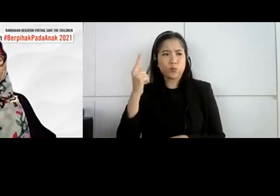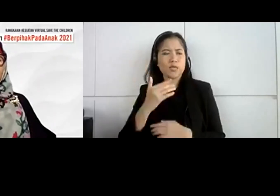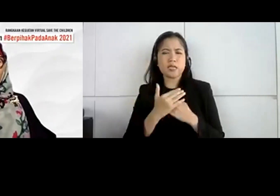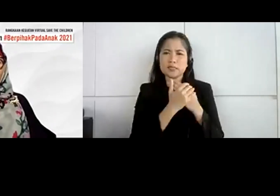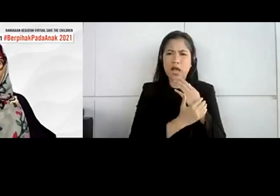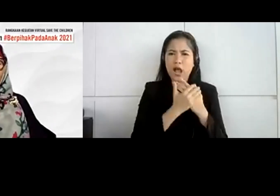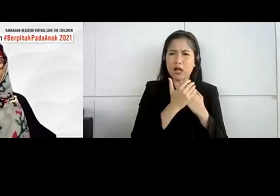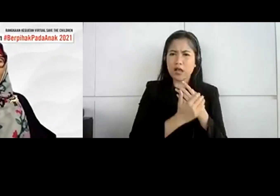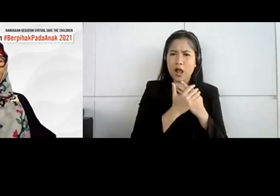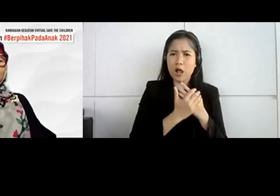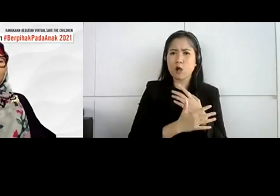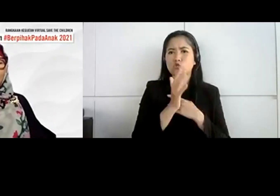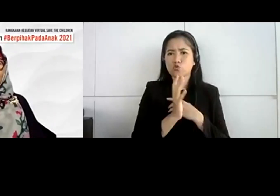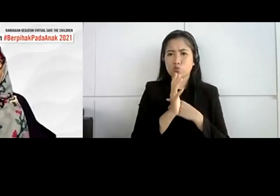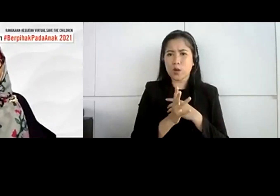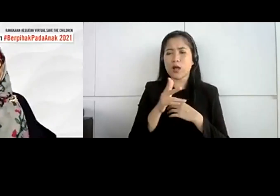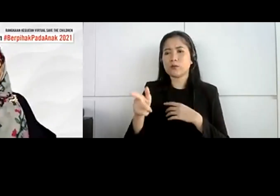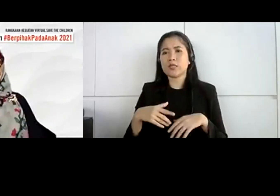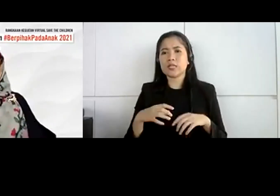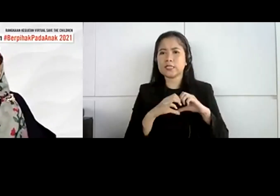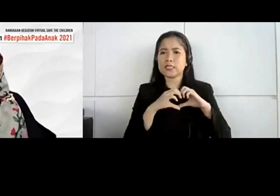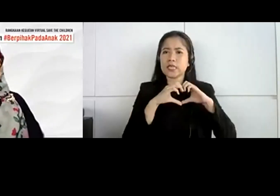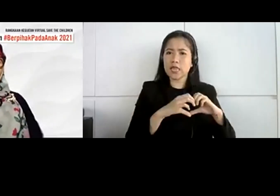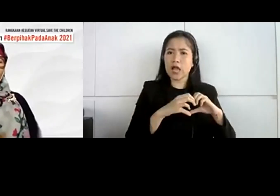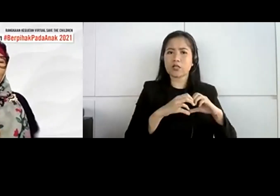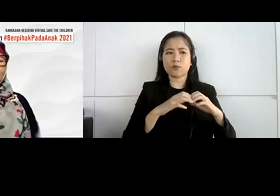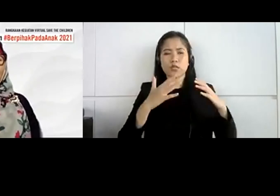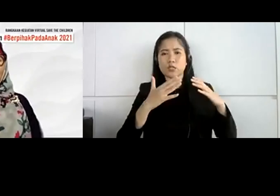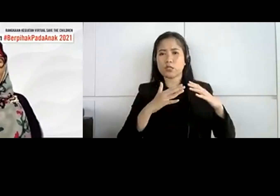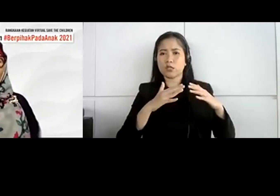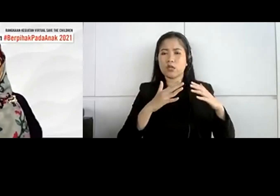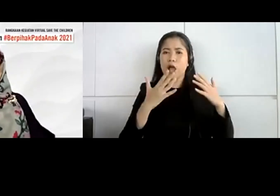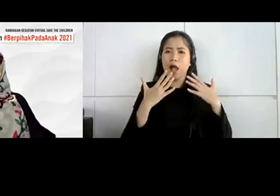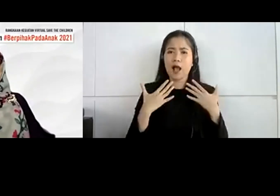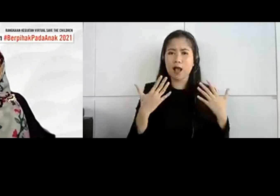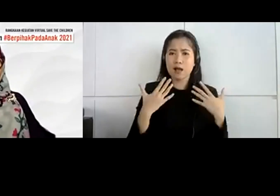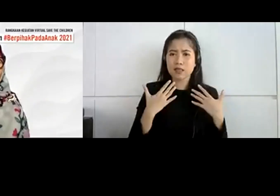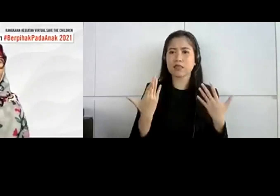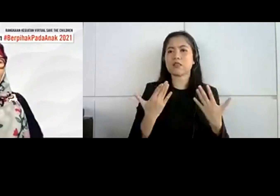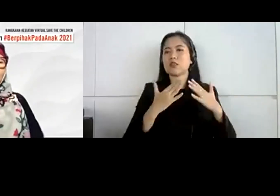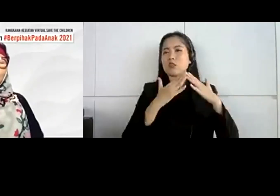sayang, keteduhan, penuh cinta, penuh kehangatan di rumah.